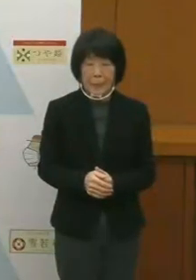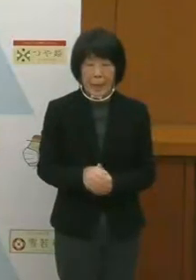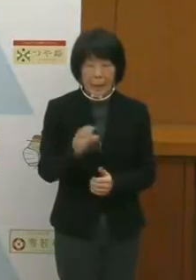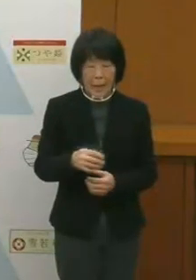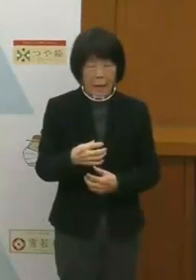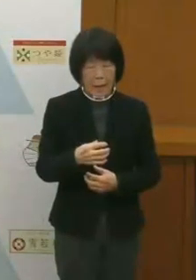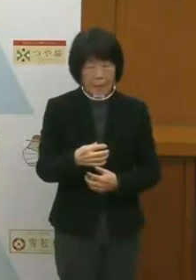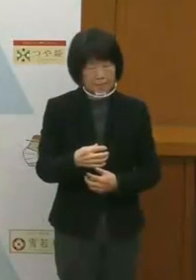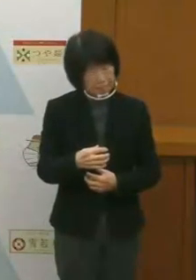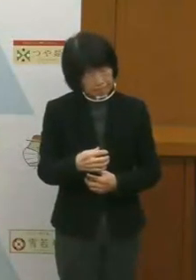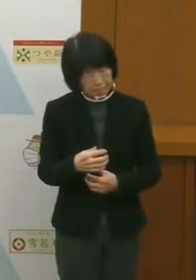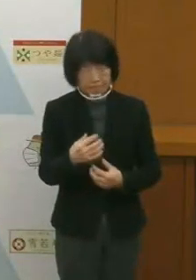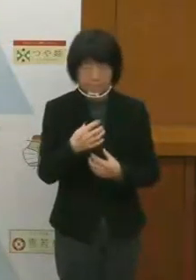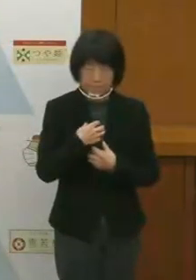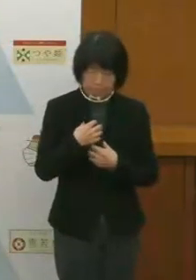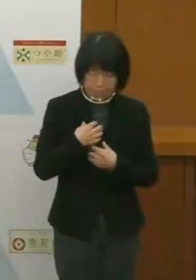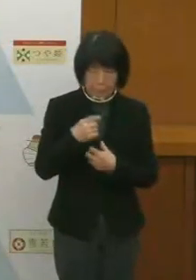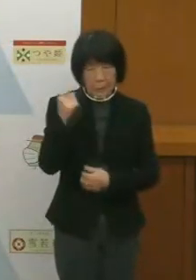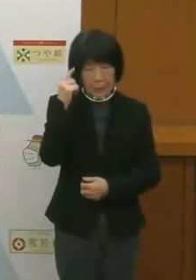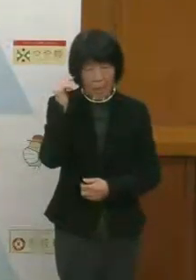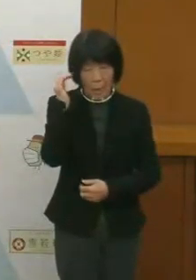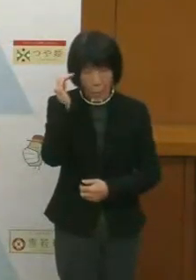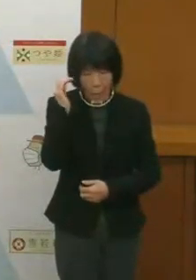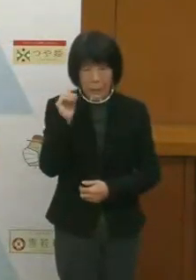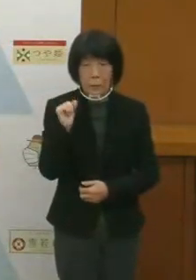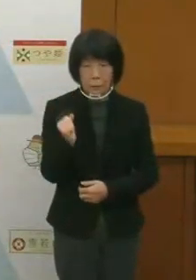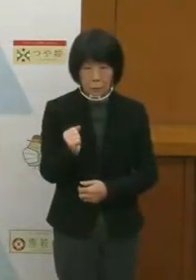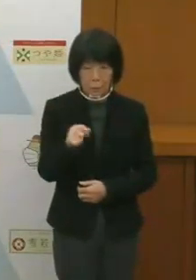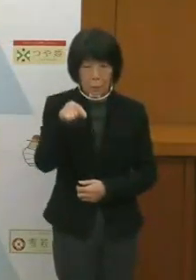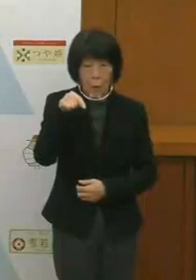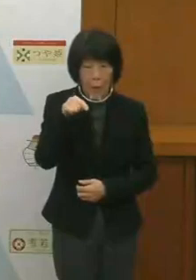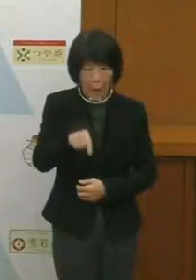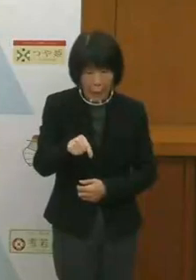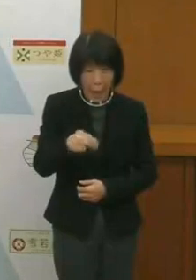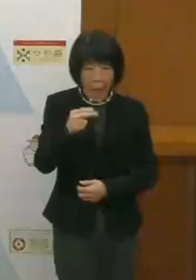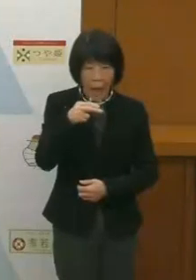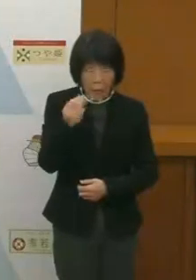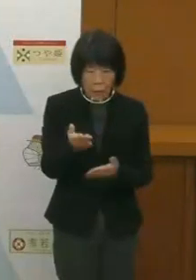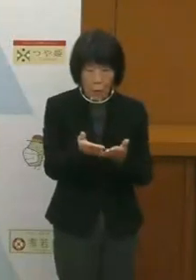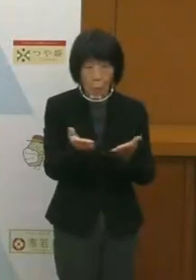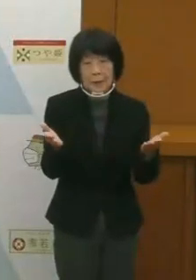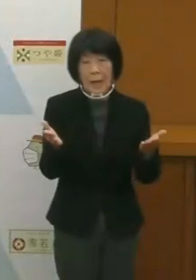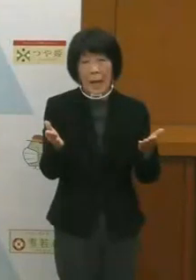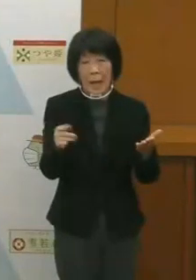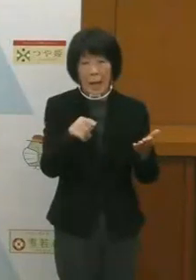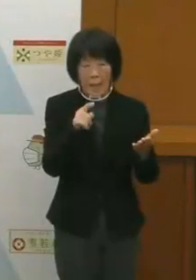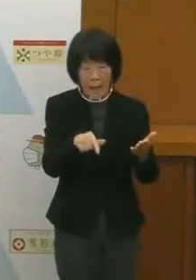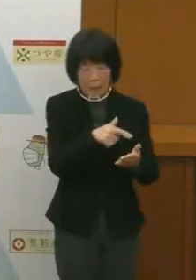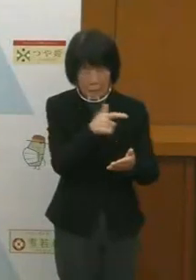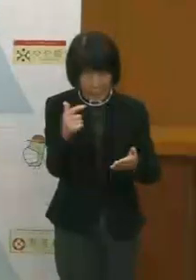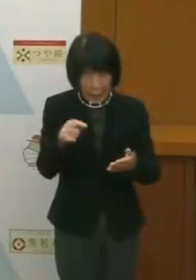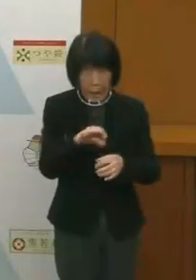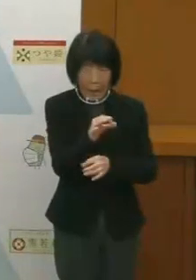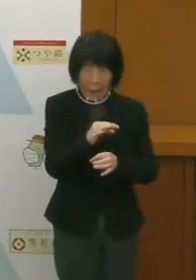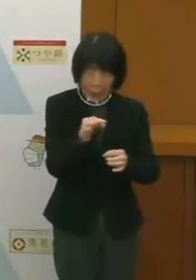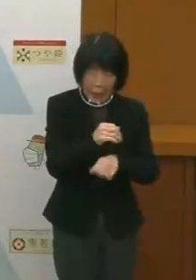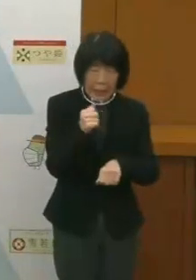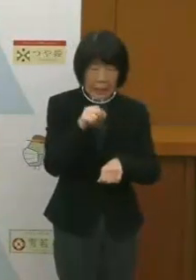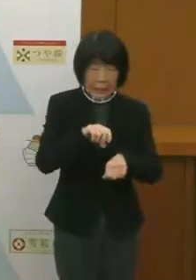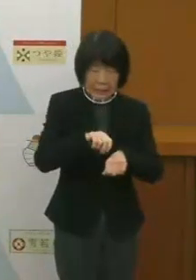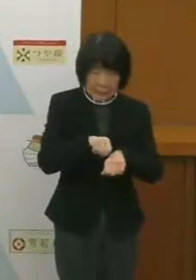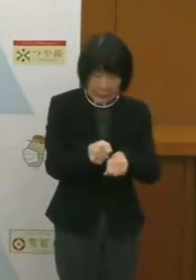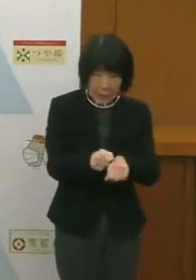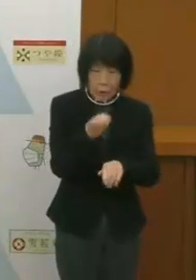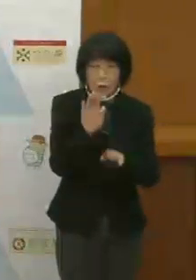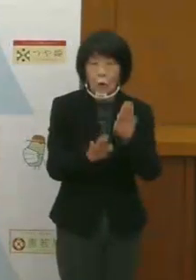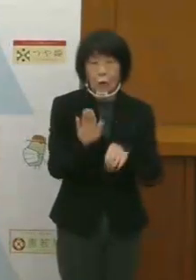深刻な状況にあると思っております。その中でも特に飲食店がですね、大変な状況にあるというふうに思ってお